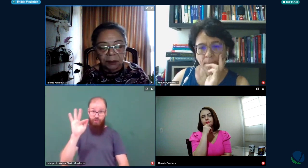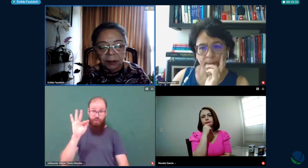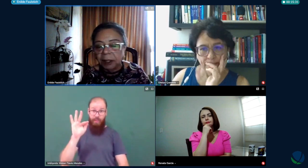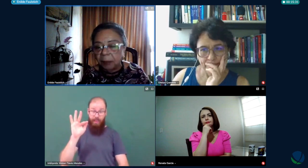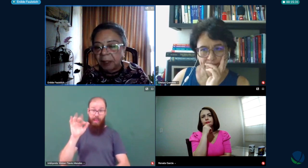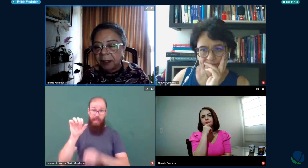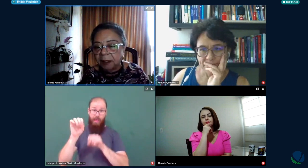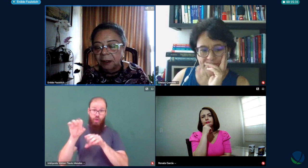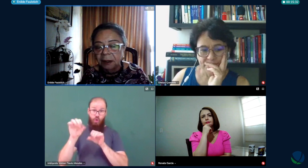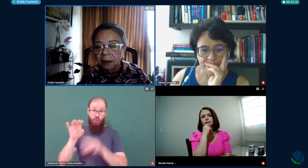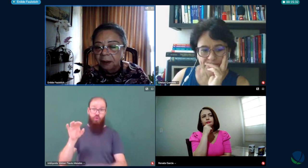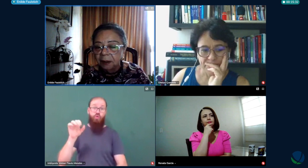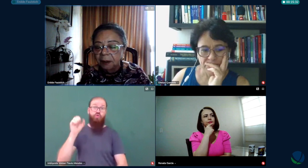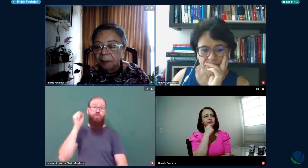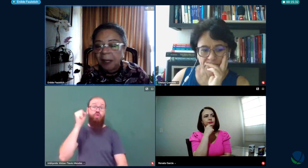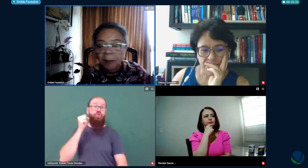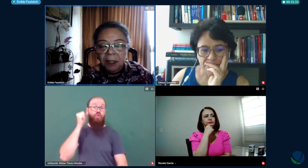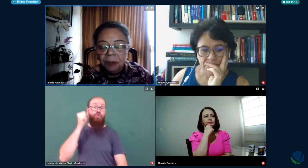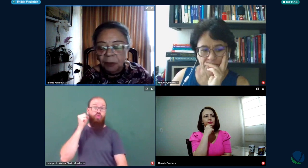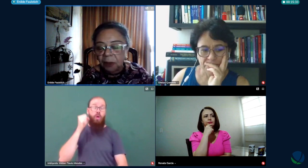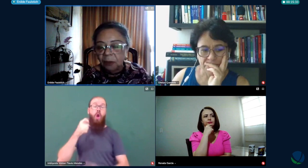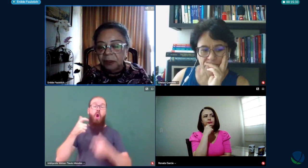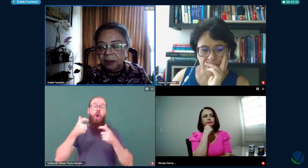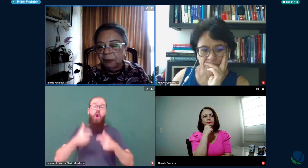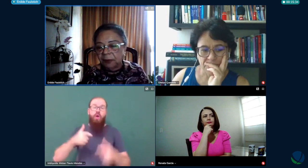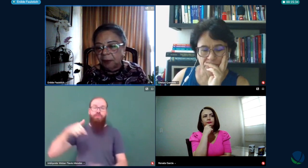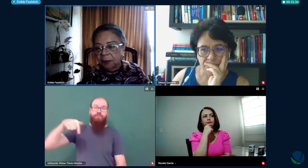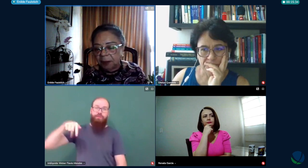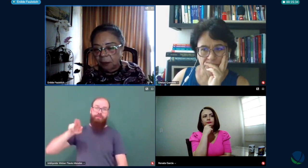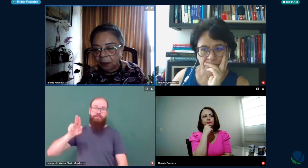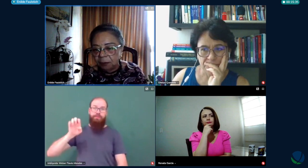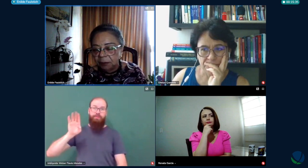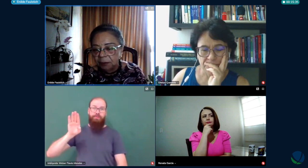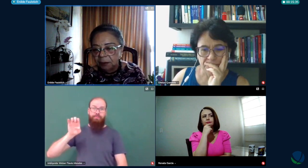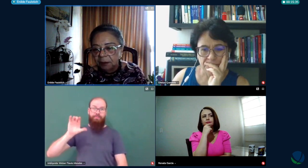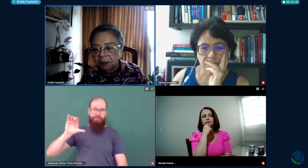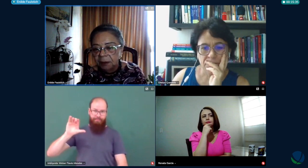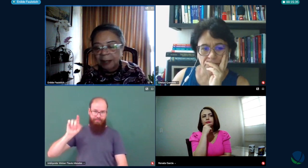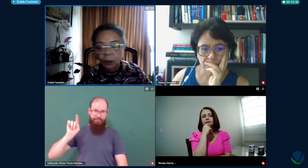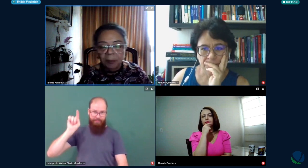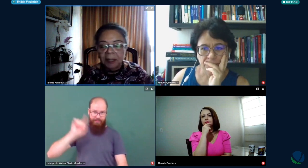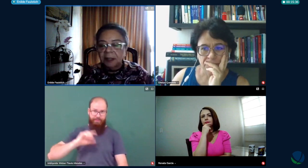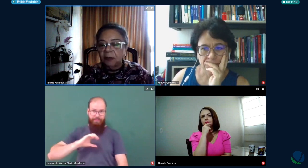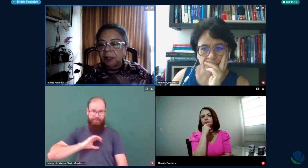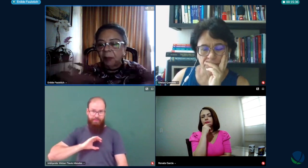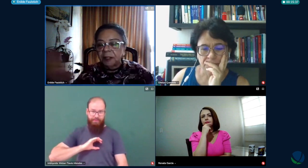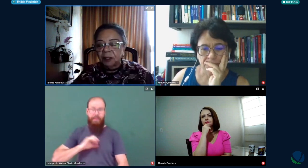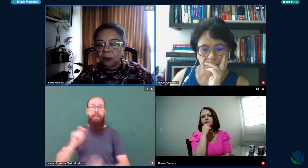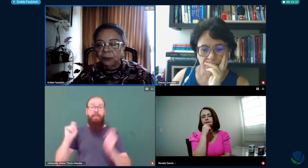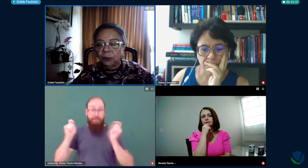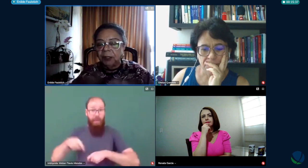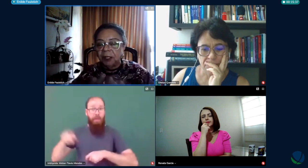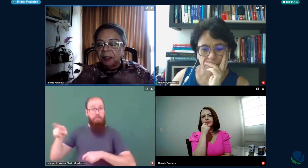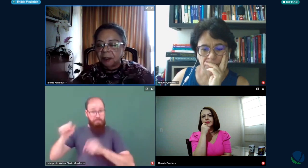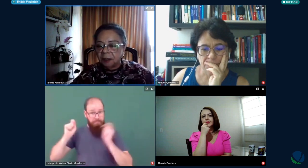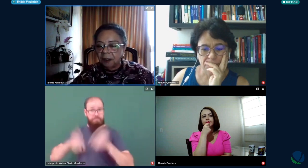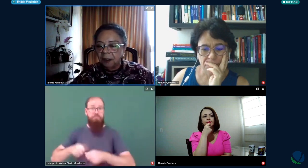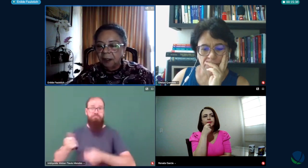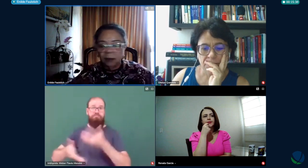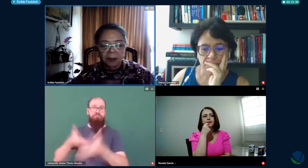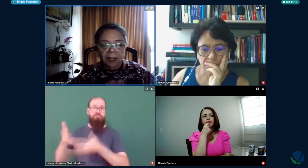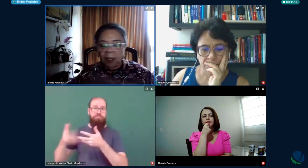Canadá, de Quebec, permite que o aluno escreva na língua 1. Aqui o Brasil, ninguém pode dizer, se não for